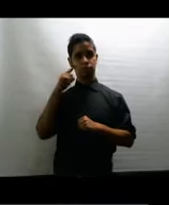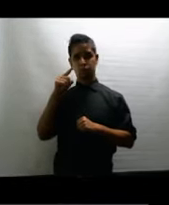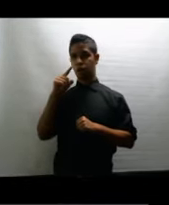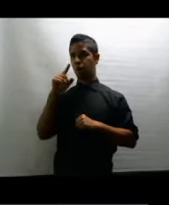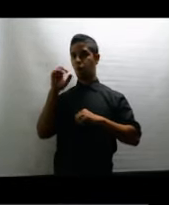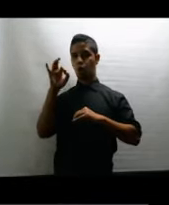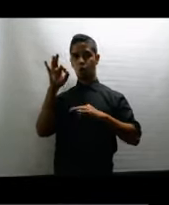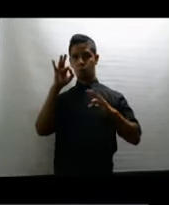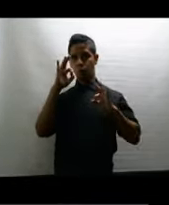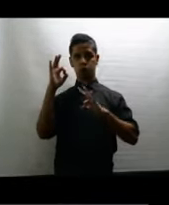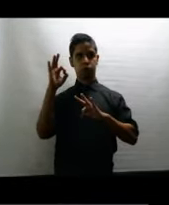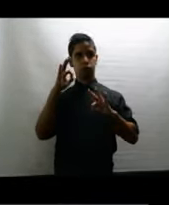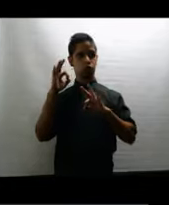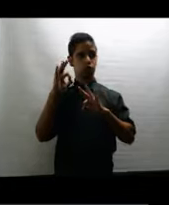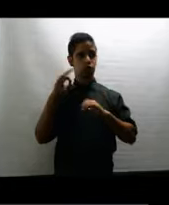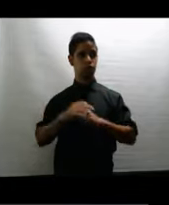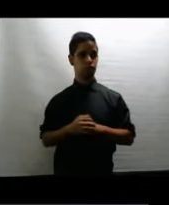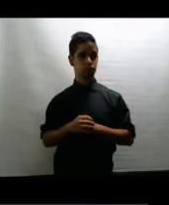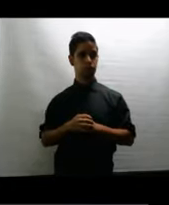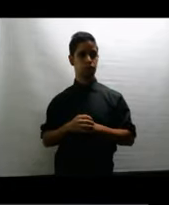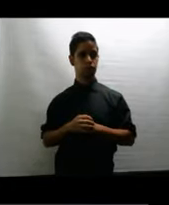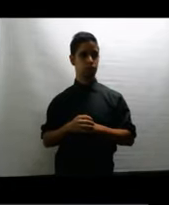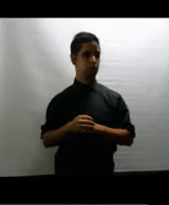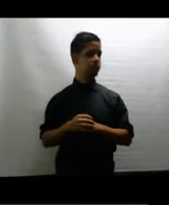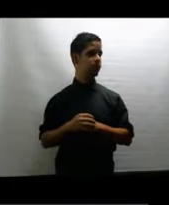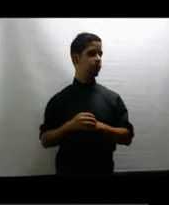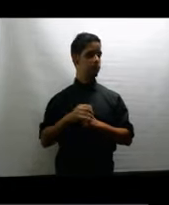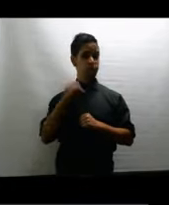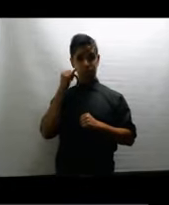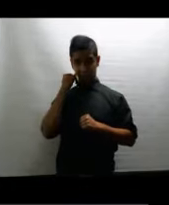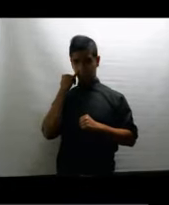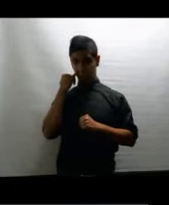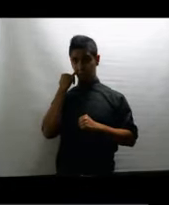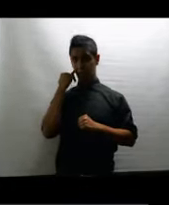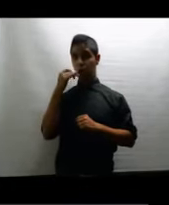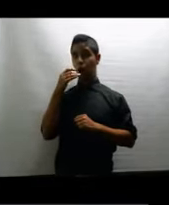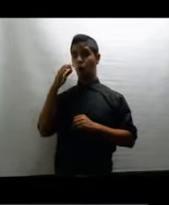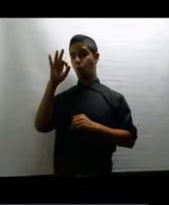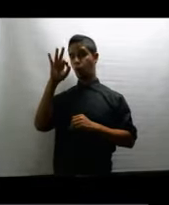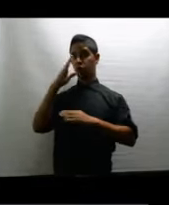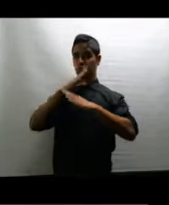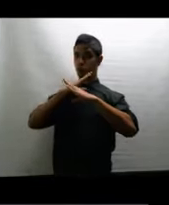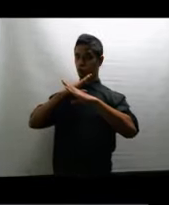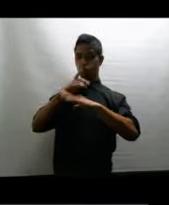empano. ¿Cómo? Me empano de bicarbonato si es repelente para mosquitos.